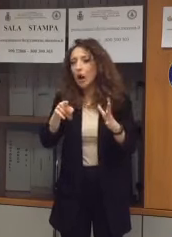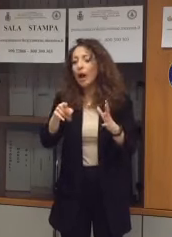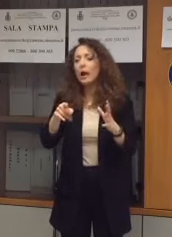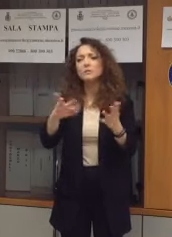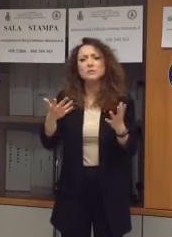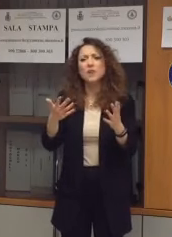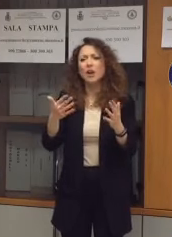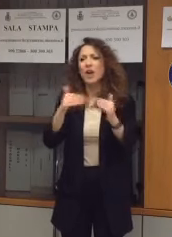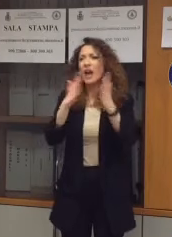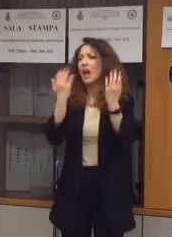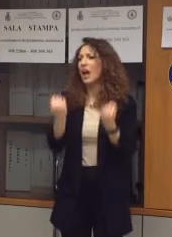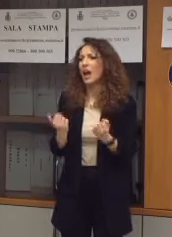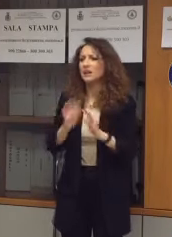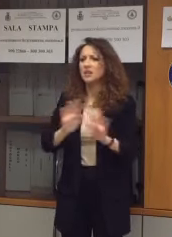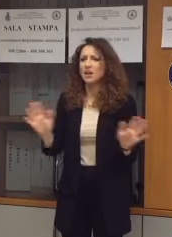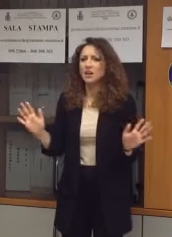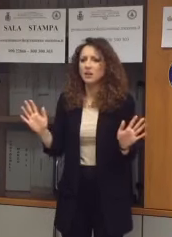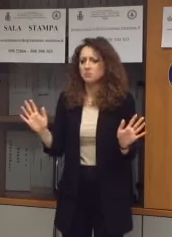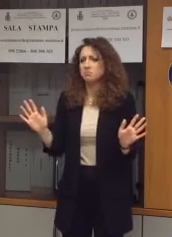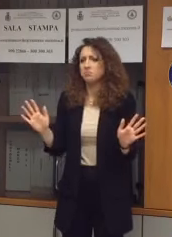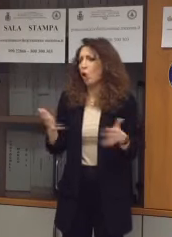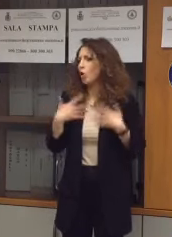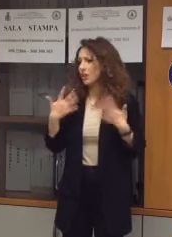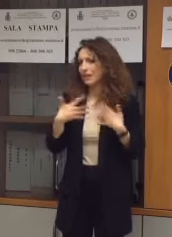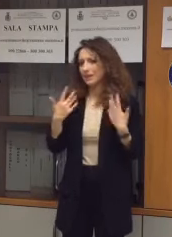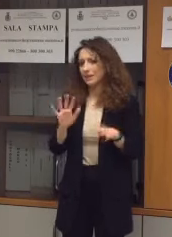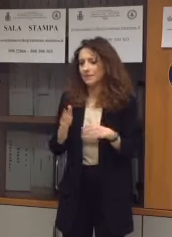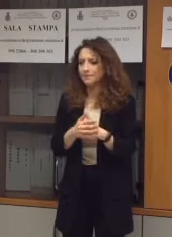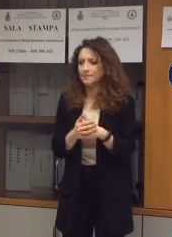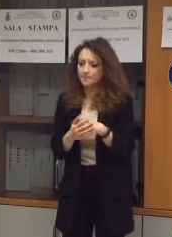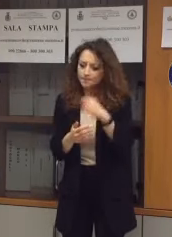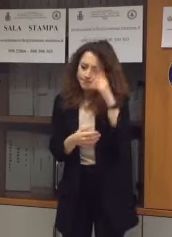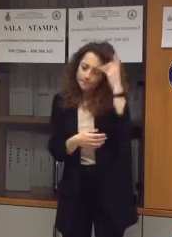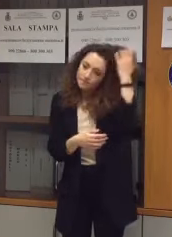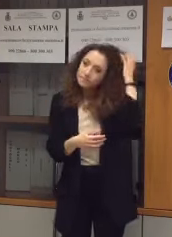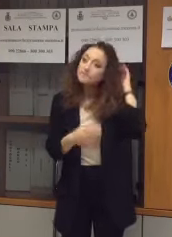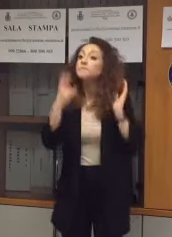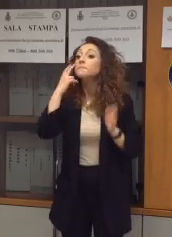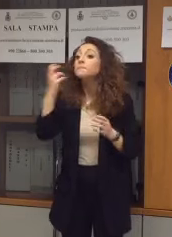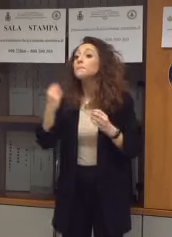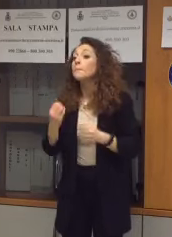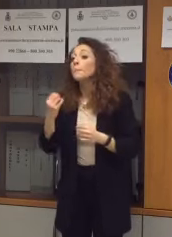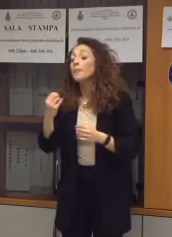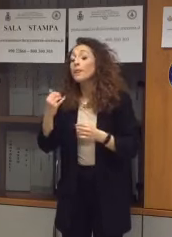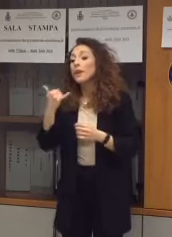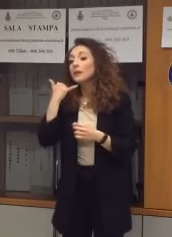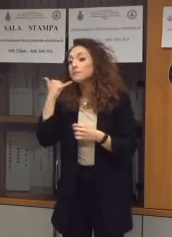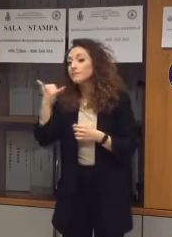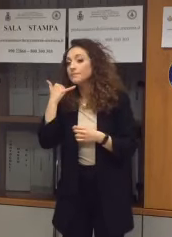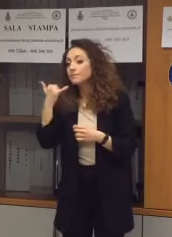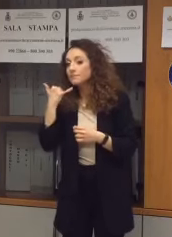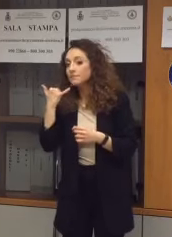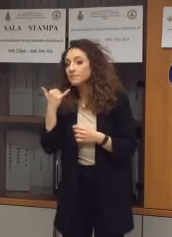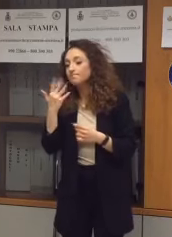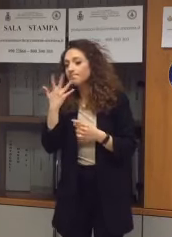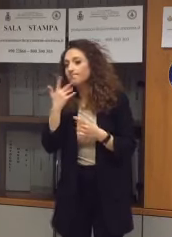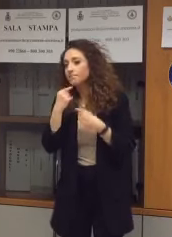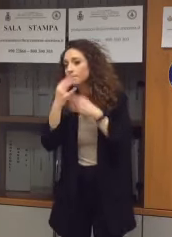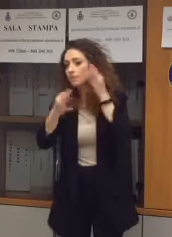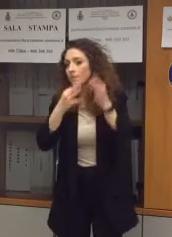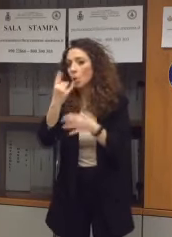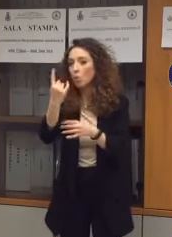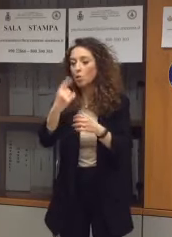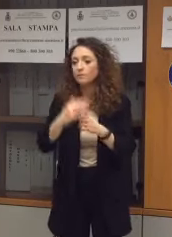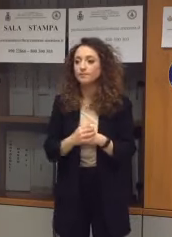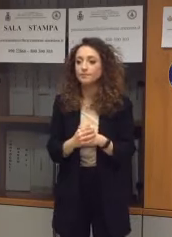suggerito e le persone non si sono spostate da casa. Per quanto riguarda invece le linee telefoniche, desidero spiegare una cosa. Noi che